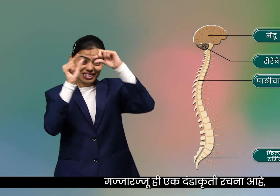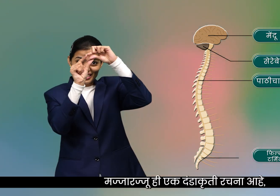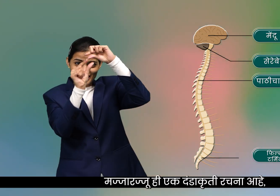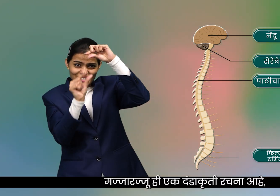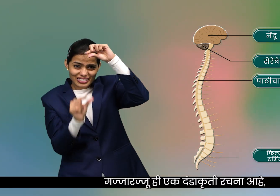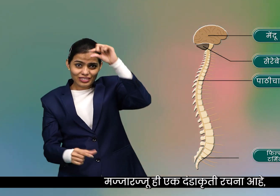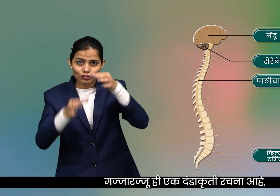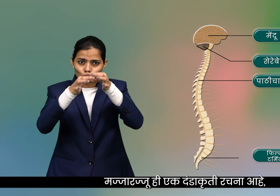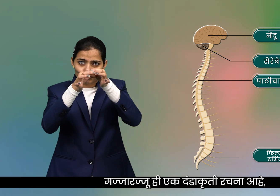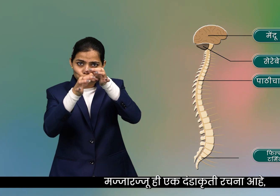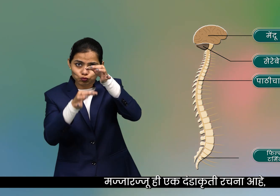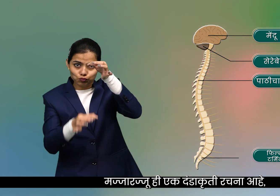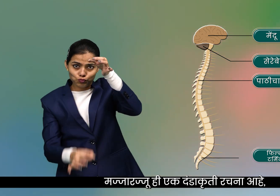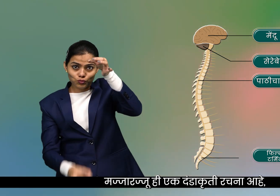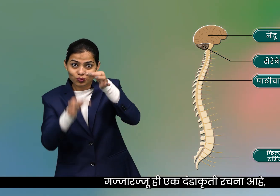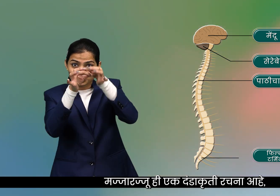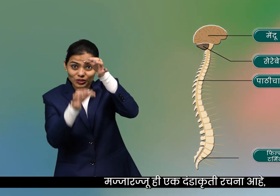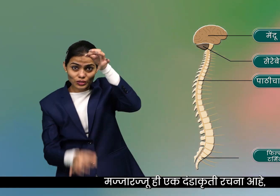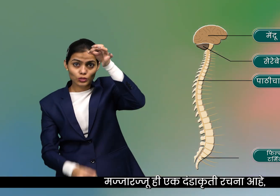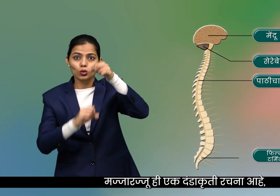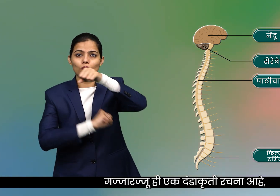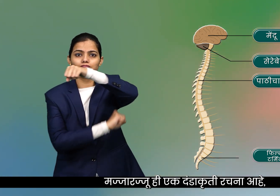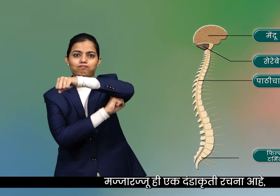मज्जारज्जू ही एक दंडाकृती रचना आहे